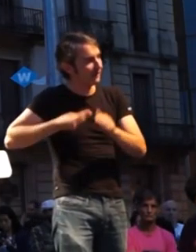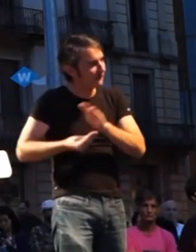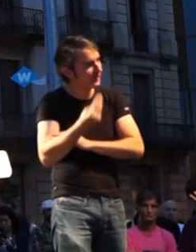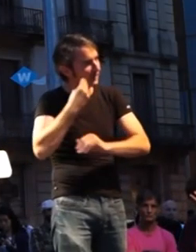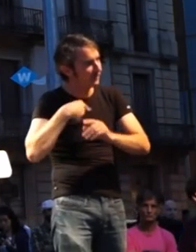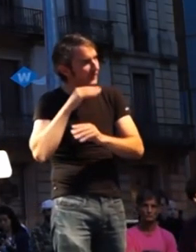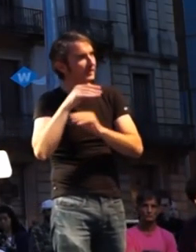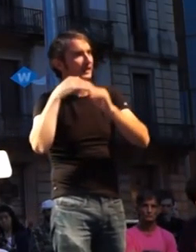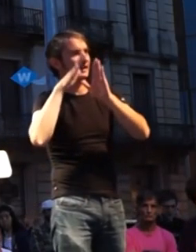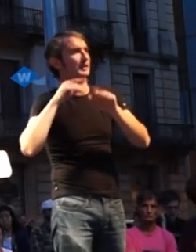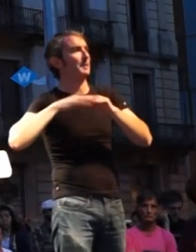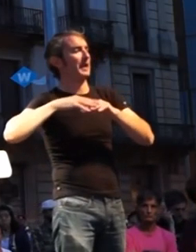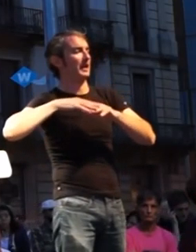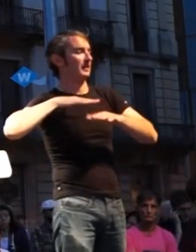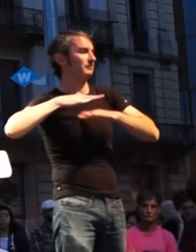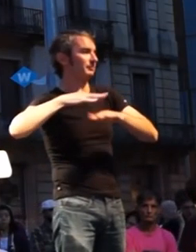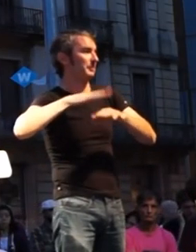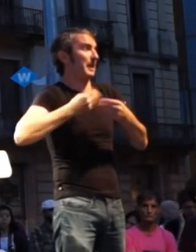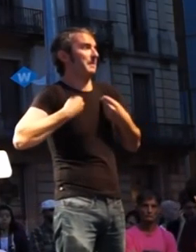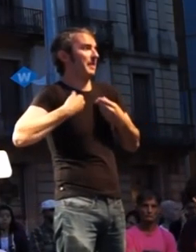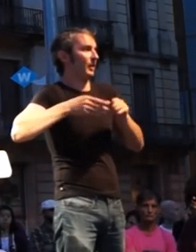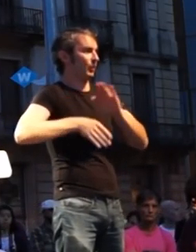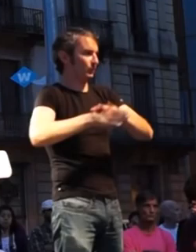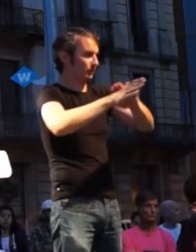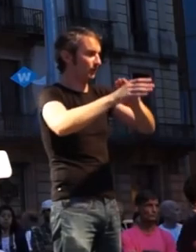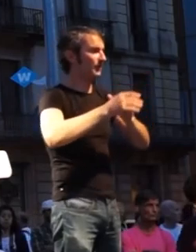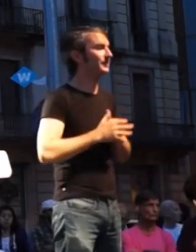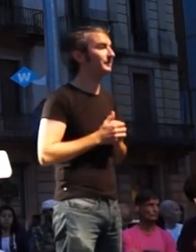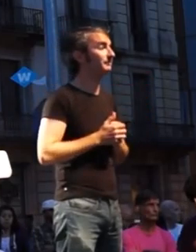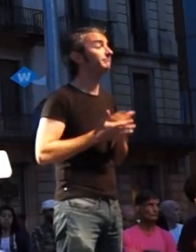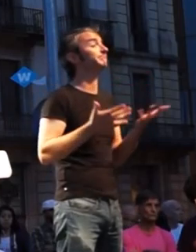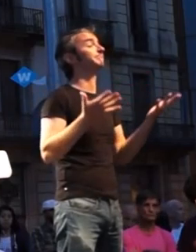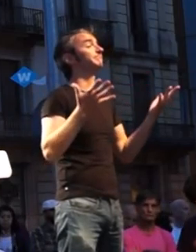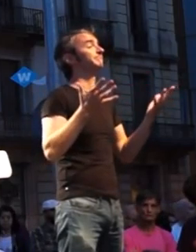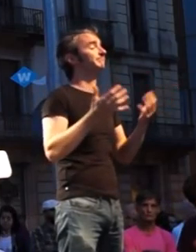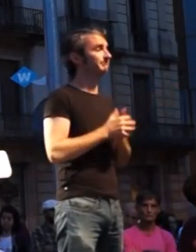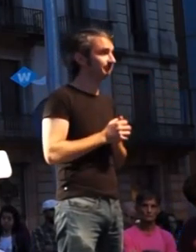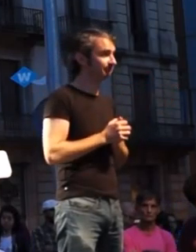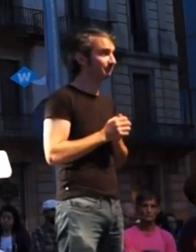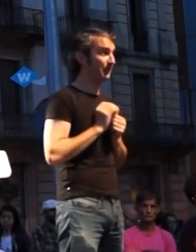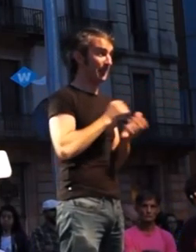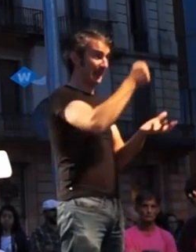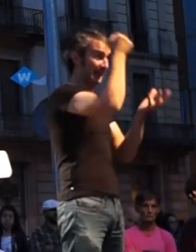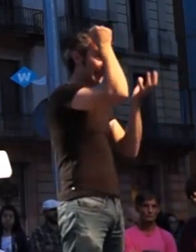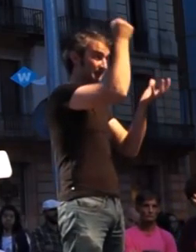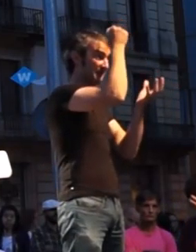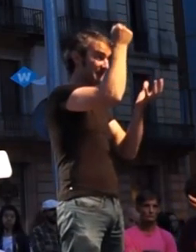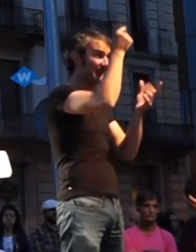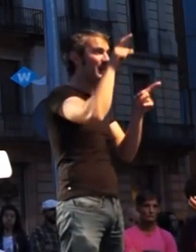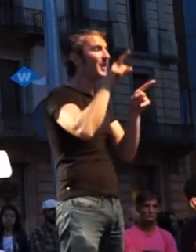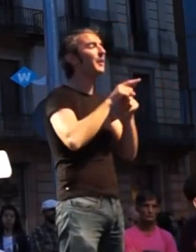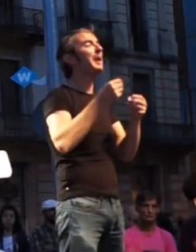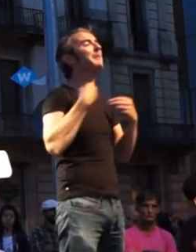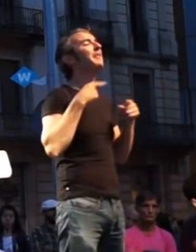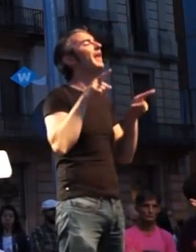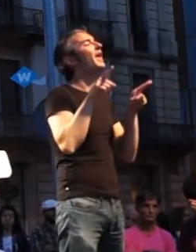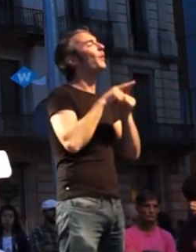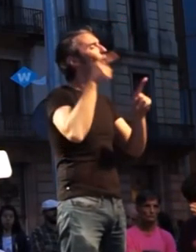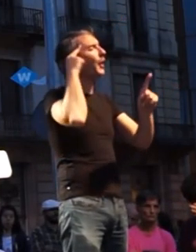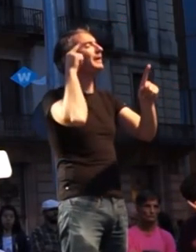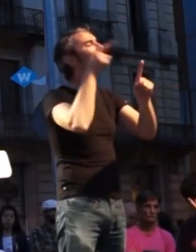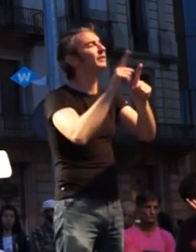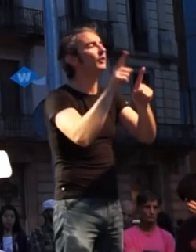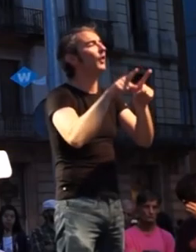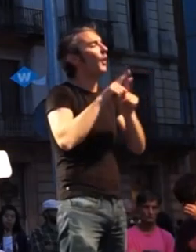el manteniment i el sosteniment de la vida. Però clar, pel capitalisme la vida és només un mitjà i no una finalitat